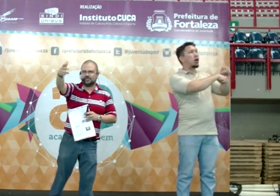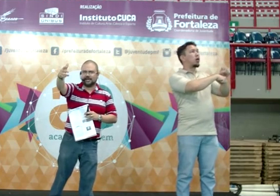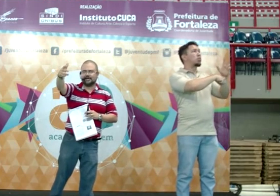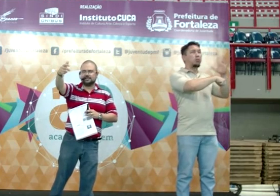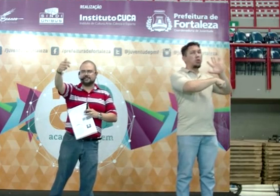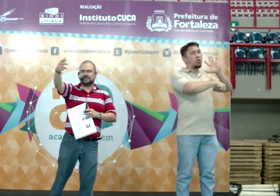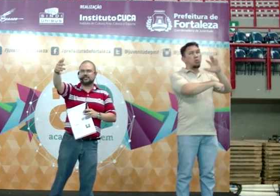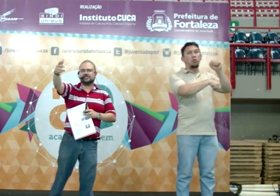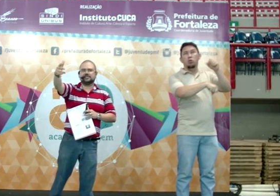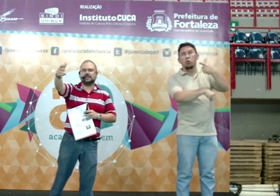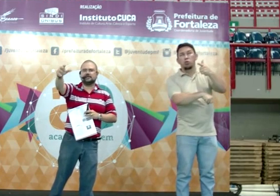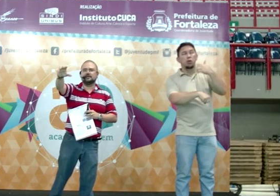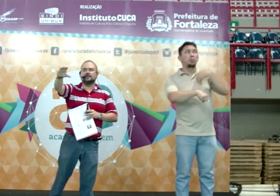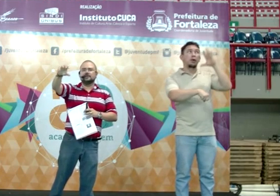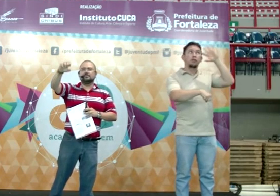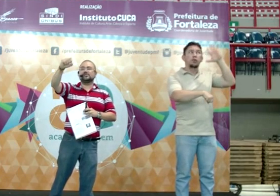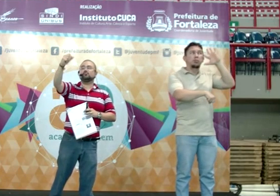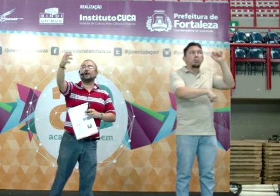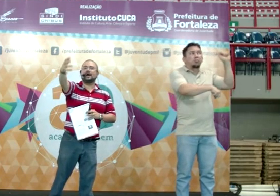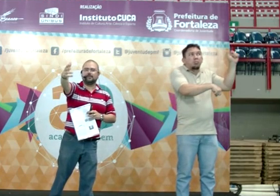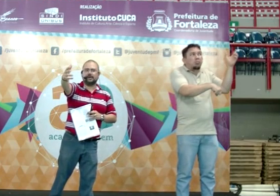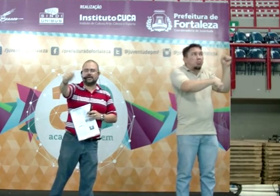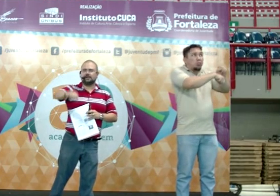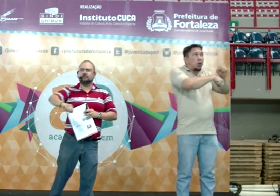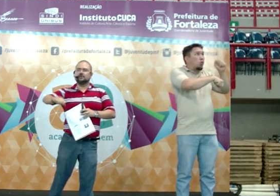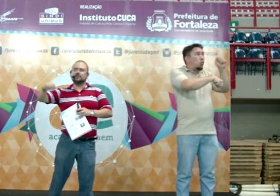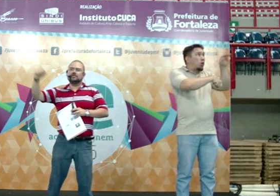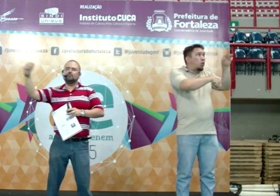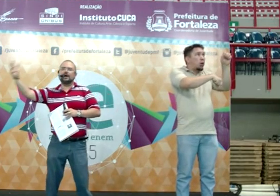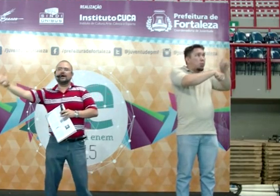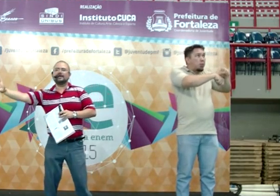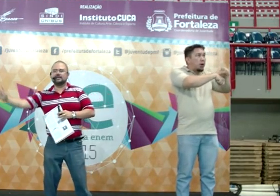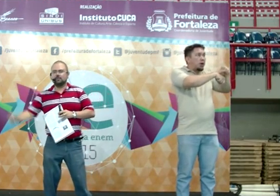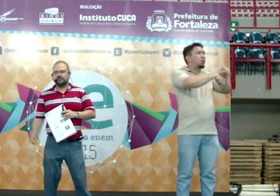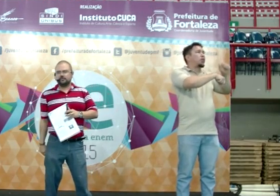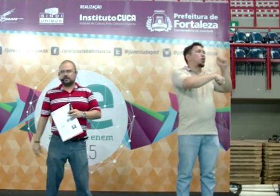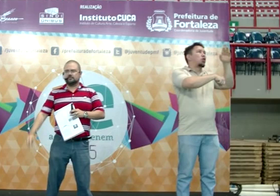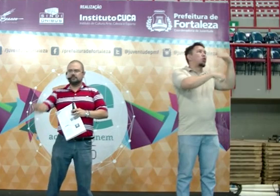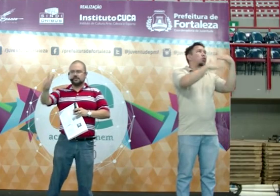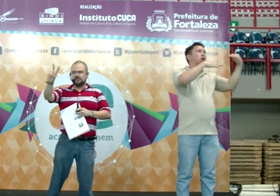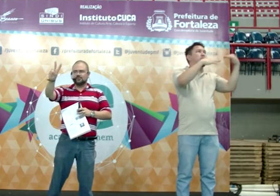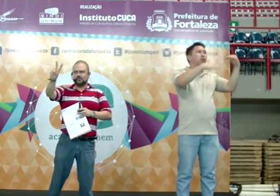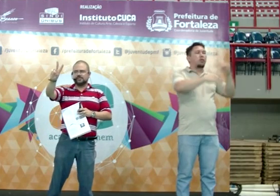vamos imaginar que seja essa ideia. Mas o ar parado e o ar